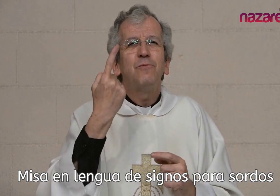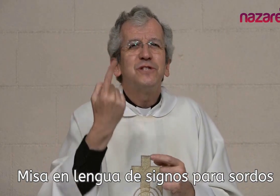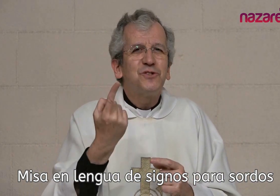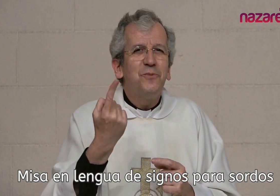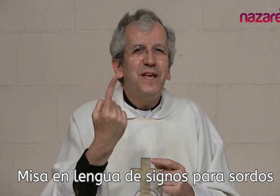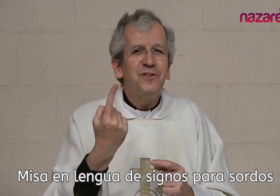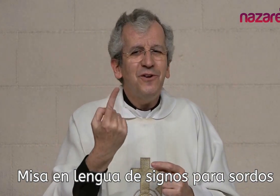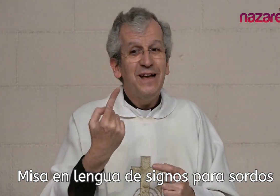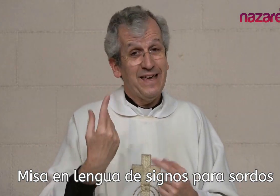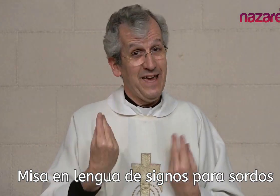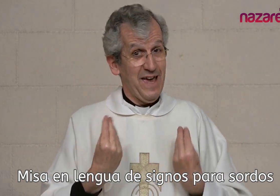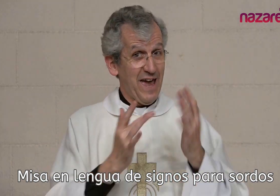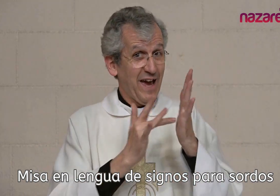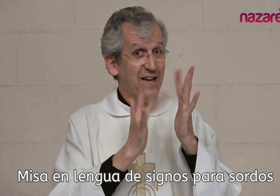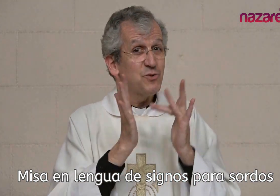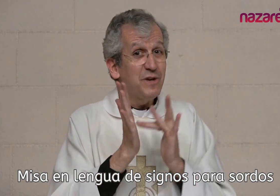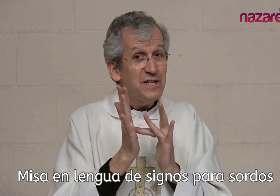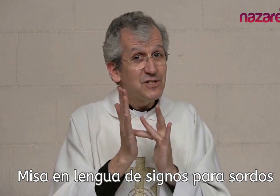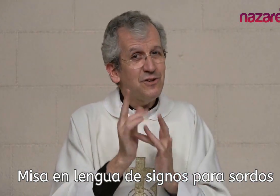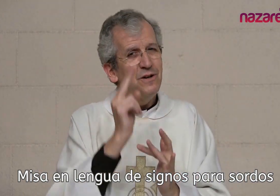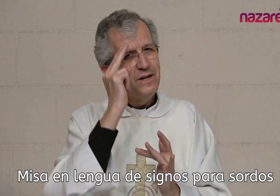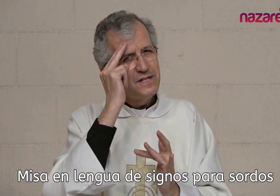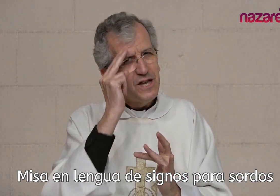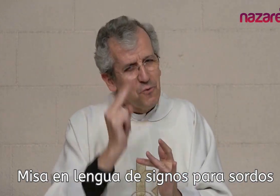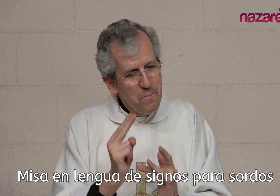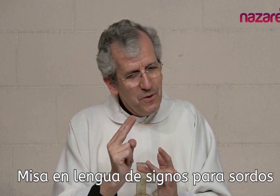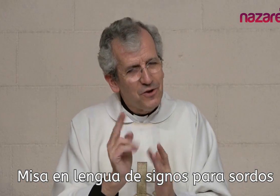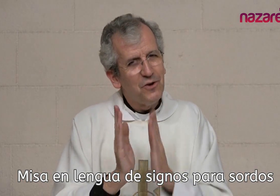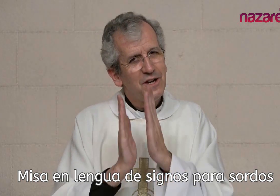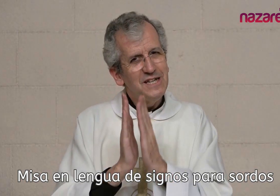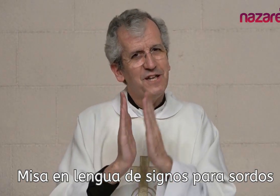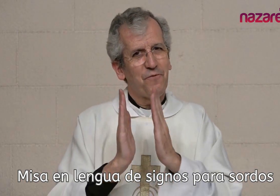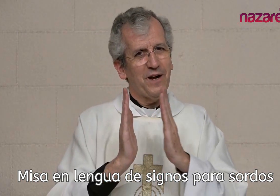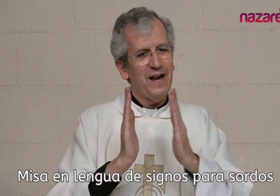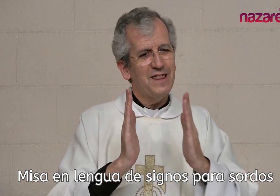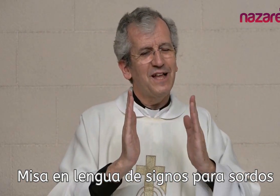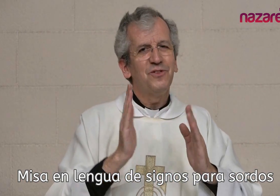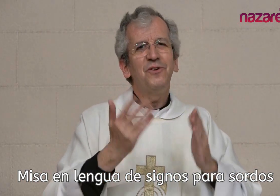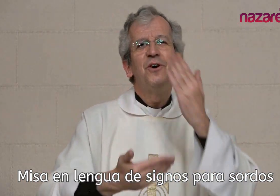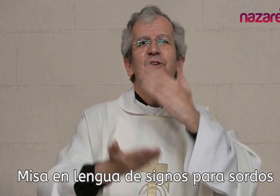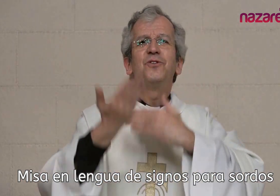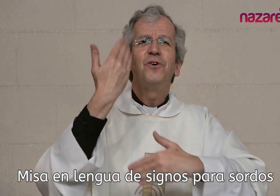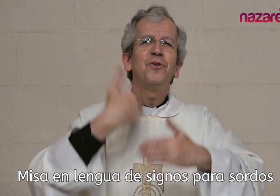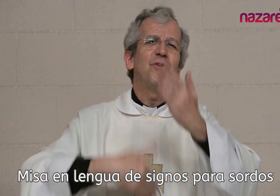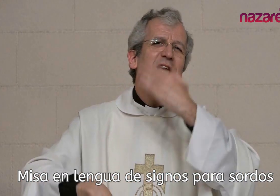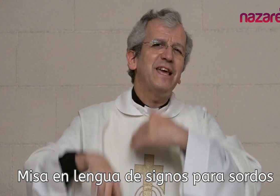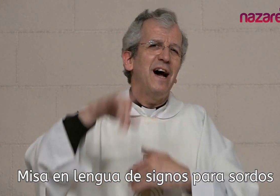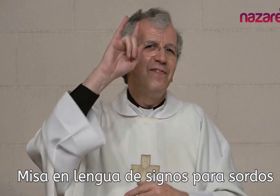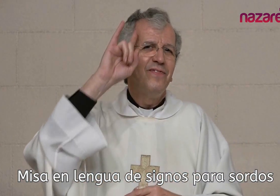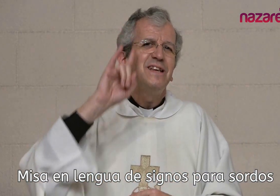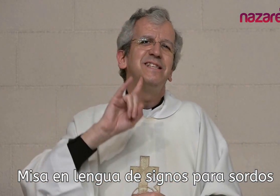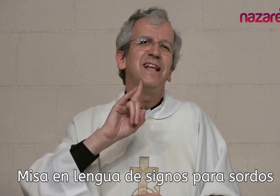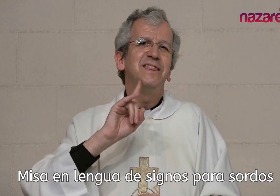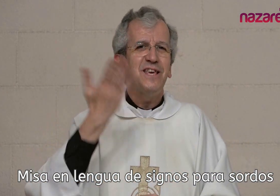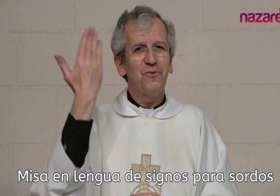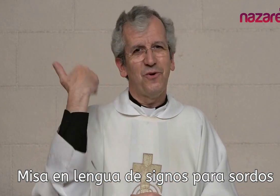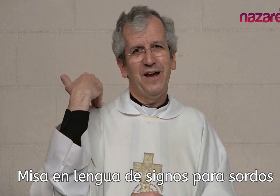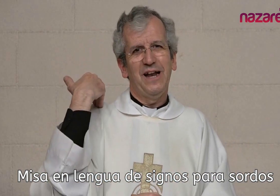vamos descubriendo que en Jesucristo se cumplió y se fue realizando todo lo que ya desde el